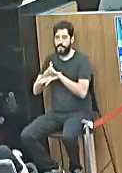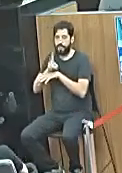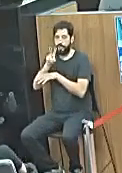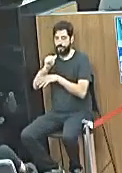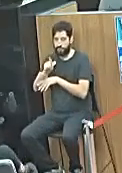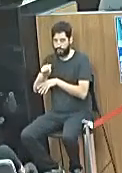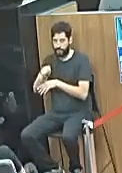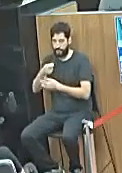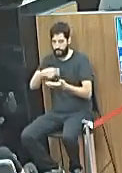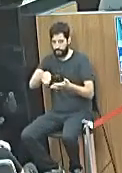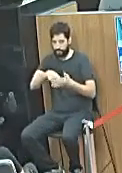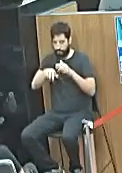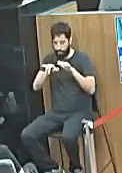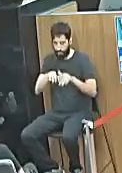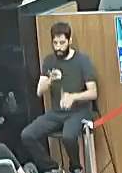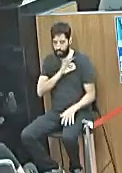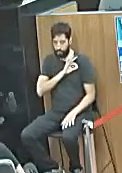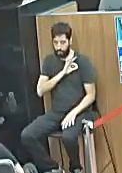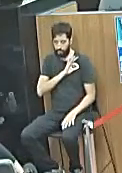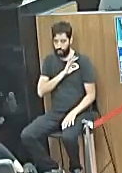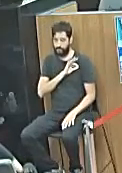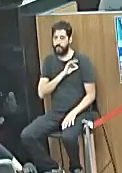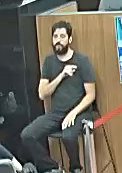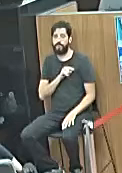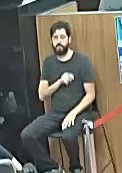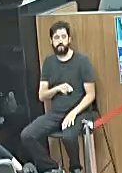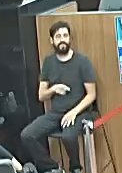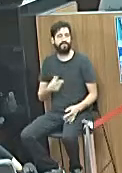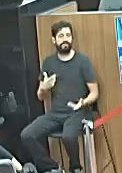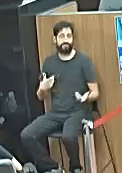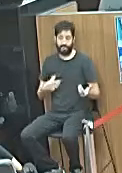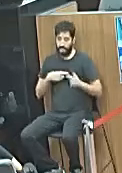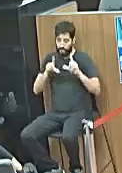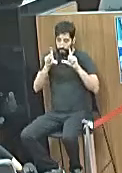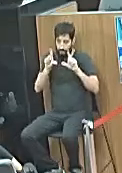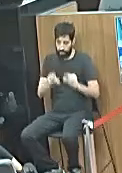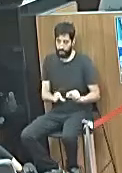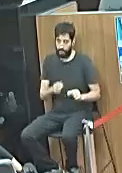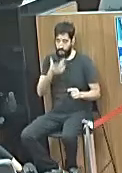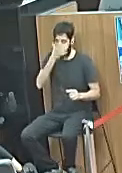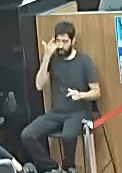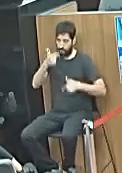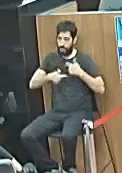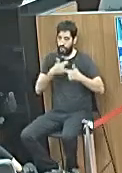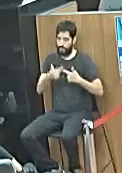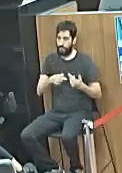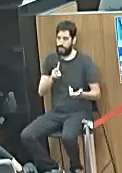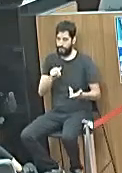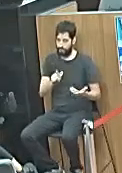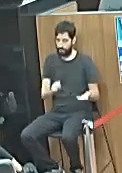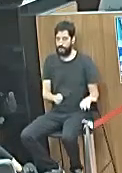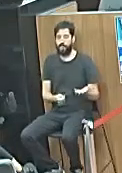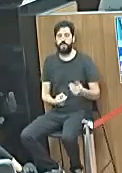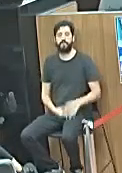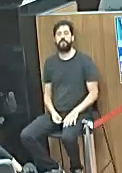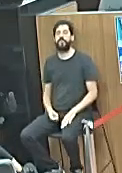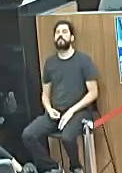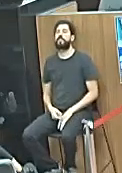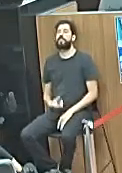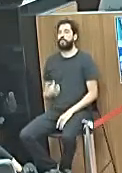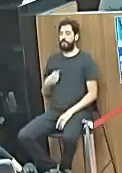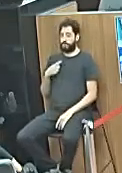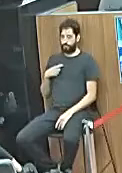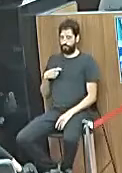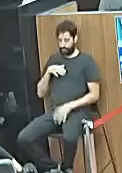com vistas à recomposição da carreira mais deficitária da gloriosa polícia civil de minas gerais tendo em vista a centralidade